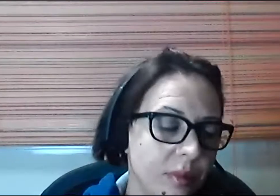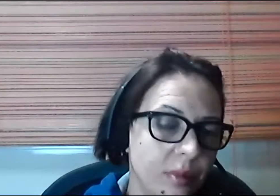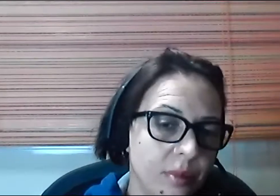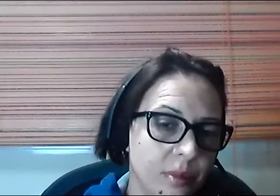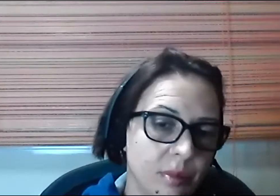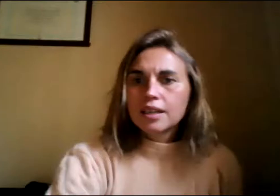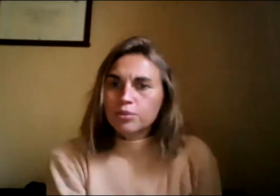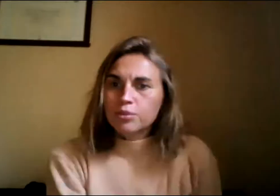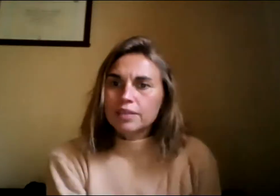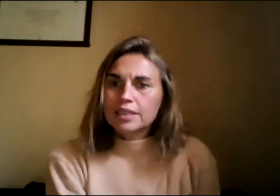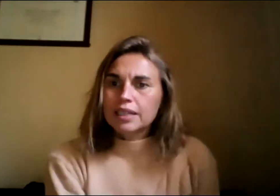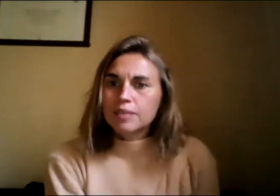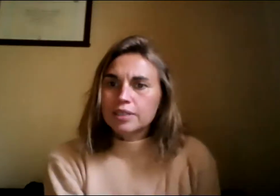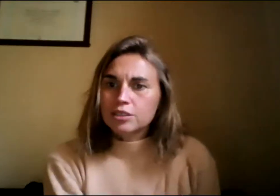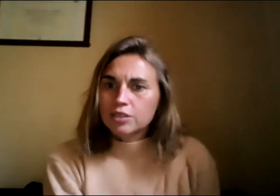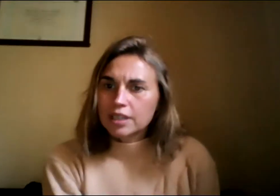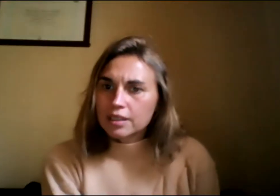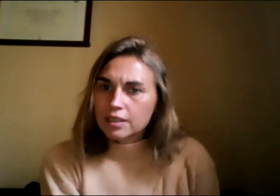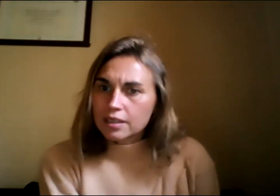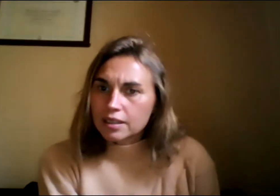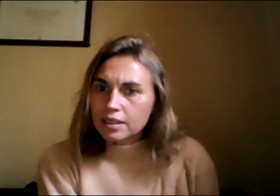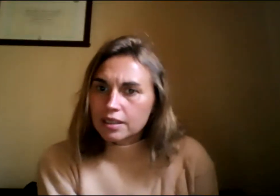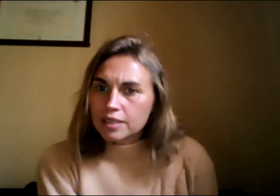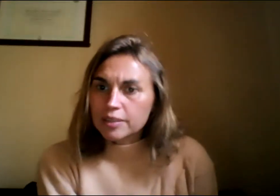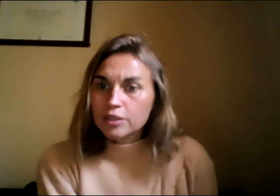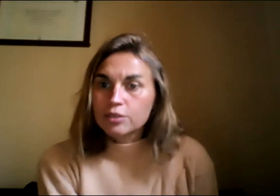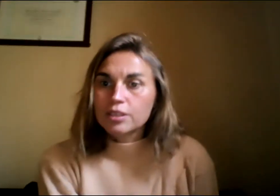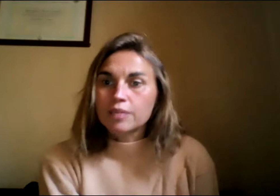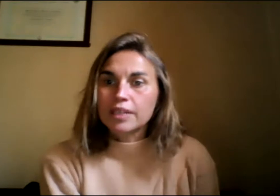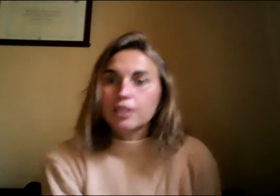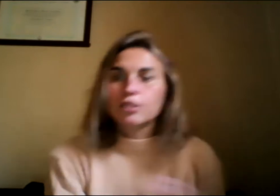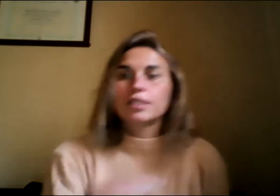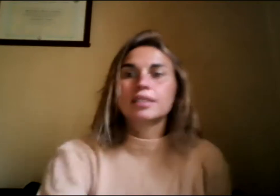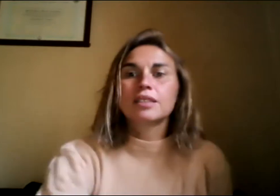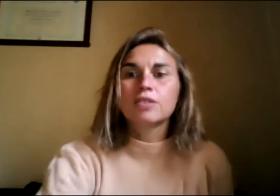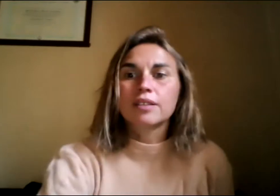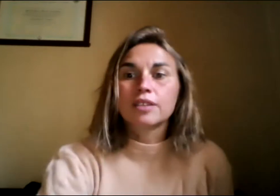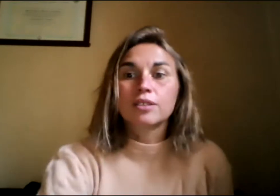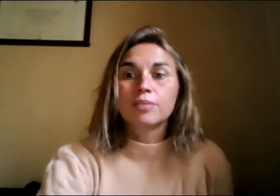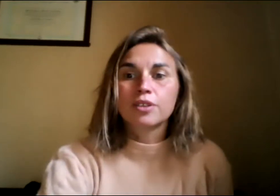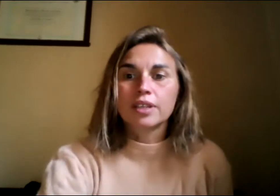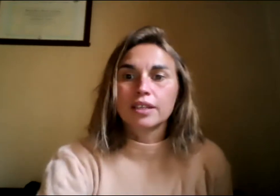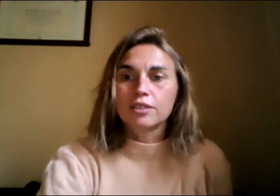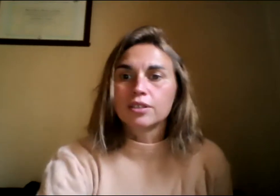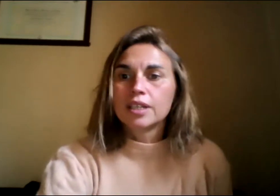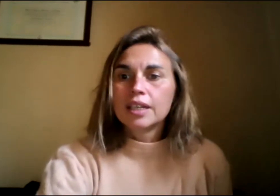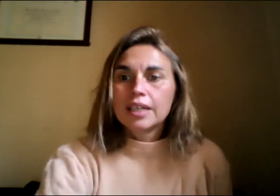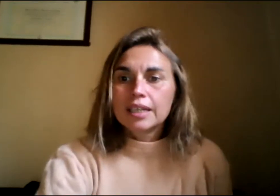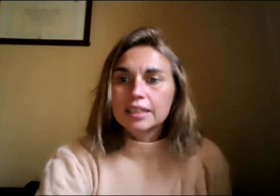Una de las conclusiones desde el punto de vista de la persona es mayor autodeterminación si han estado trabajando en empleo